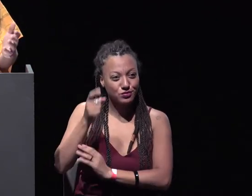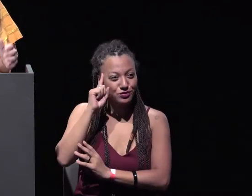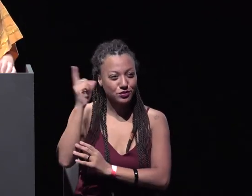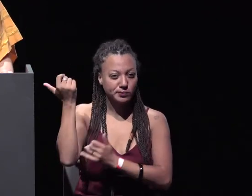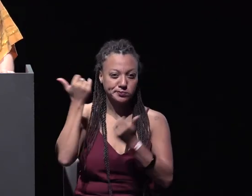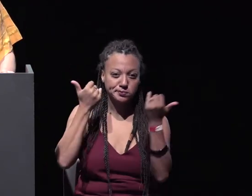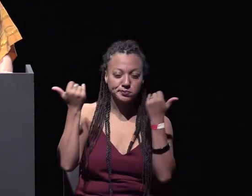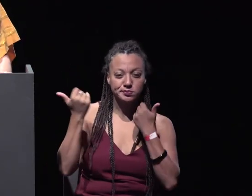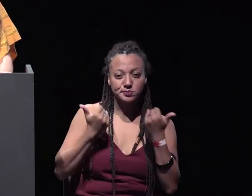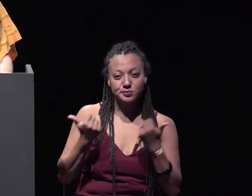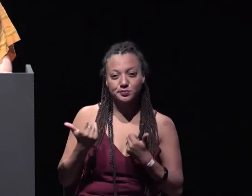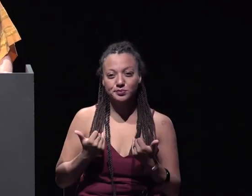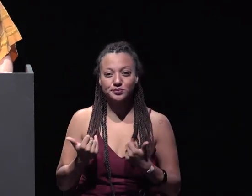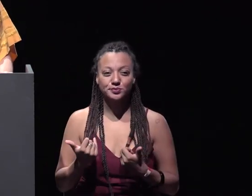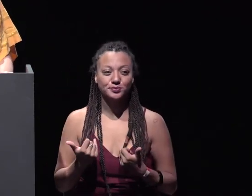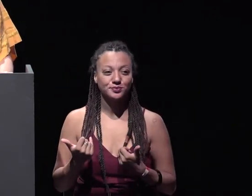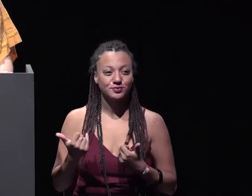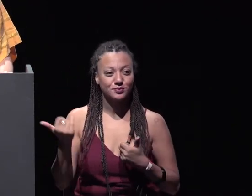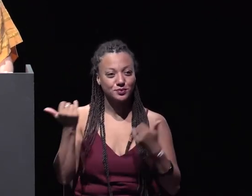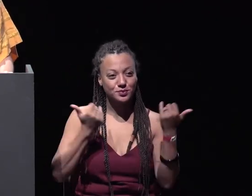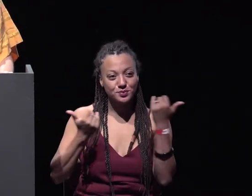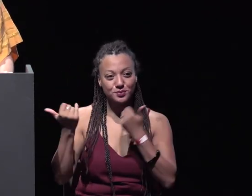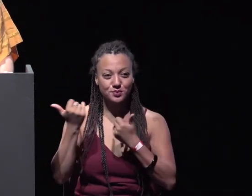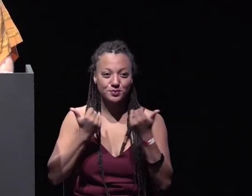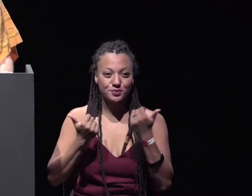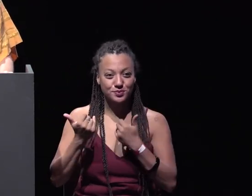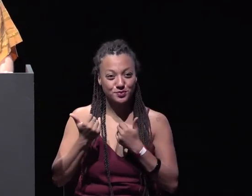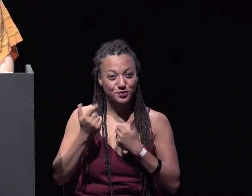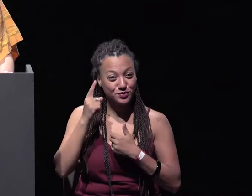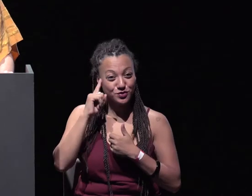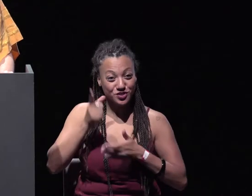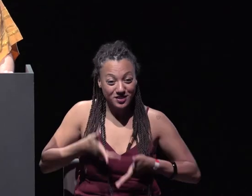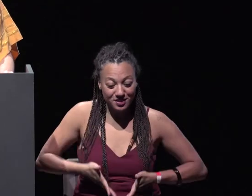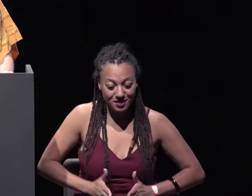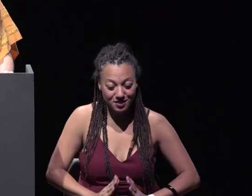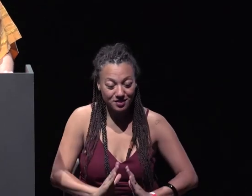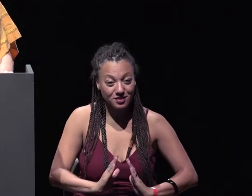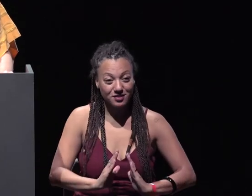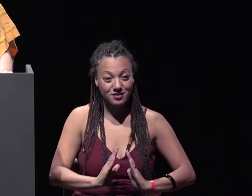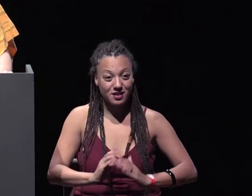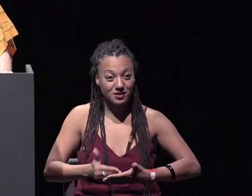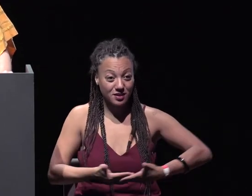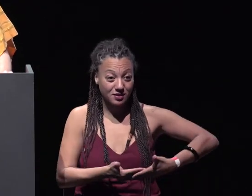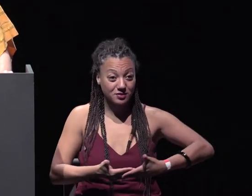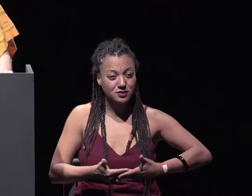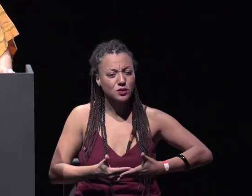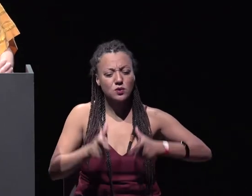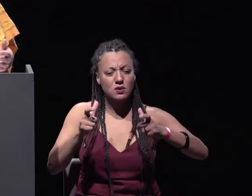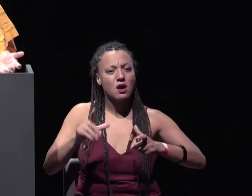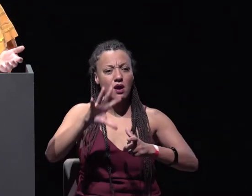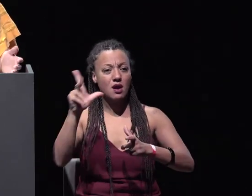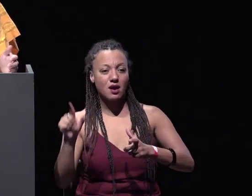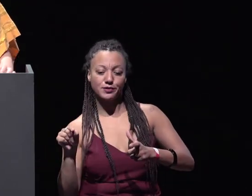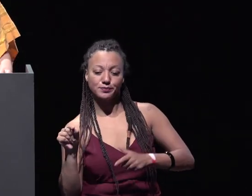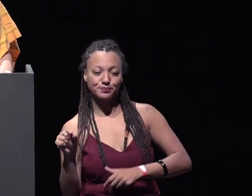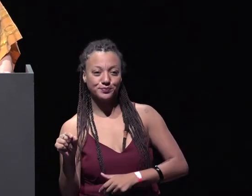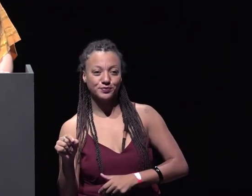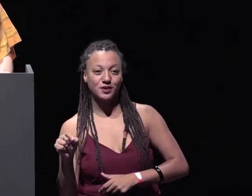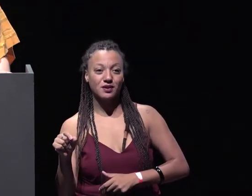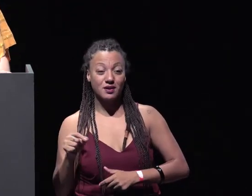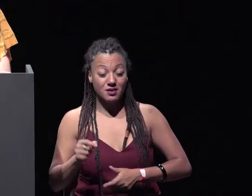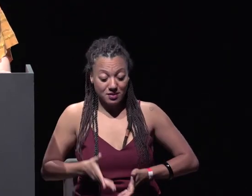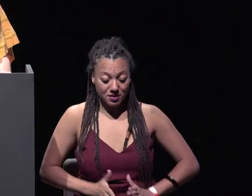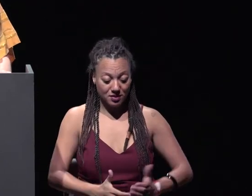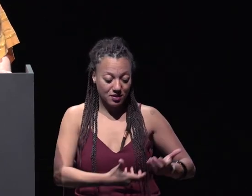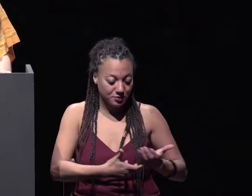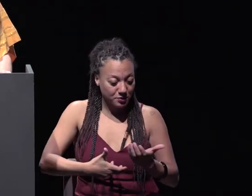que elas vêm a vida no dia que elas nascem no território tradicional de matriz africana e essa cantiga ela quer